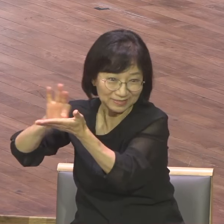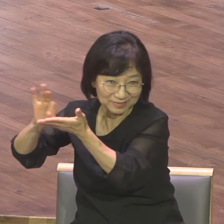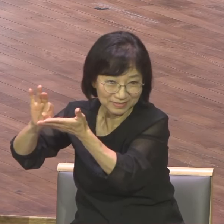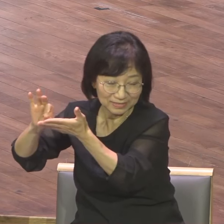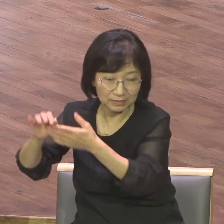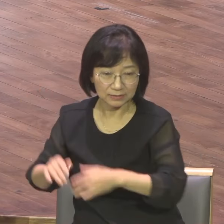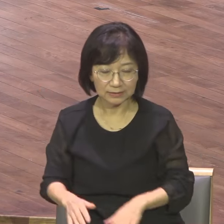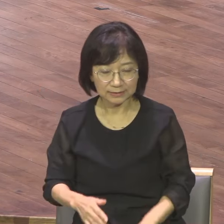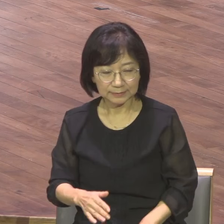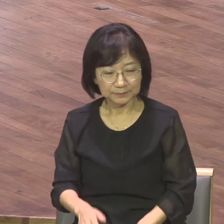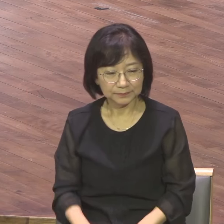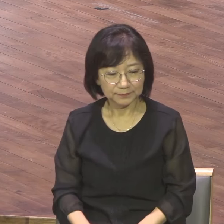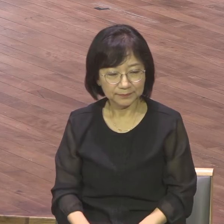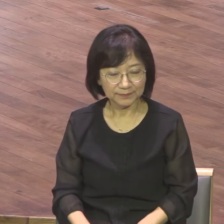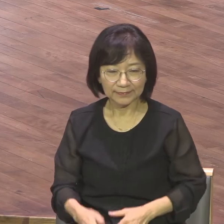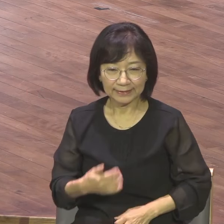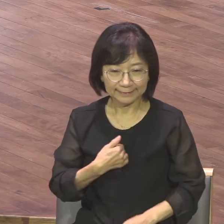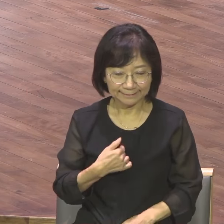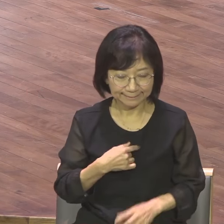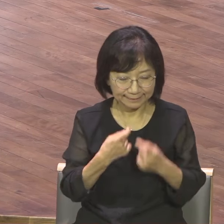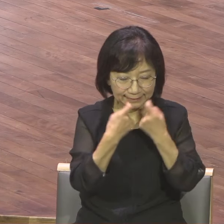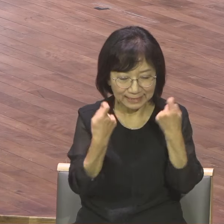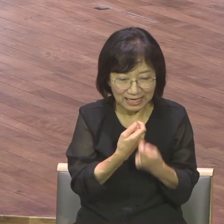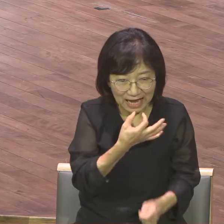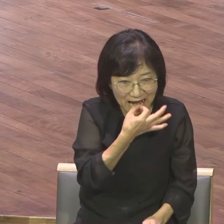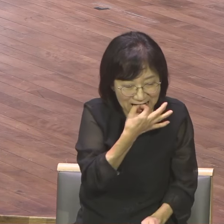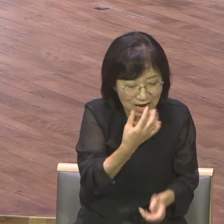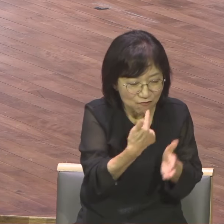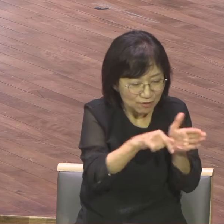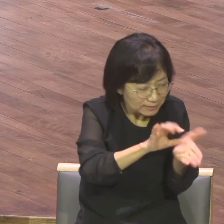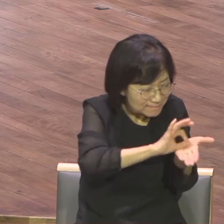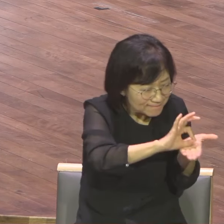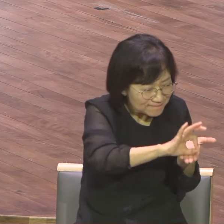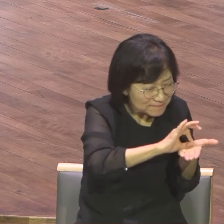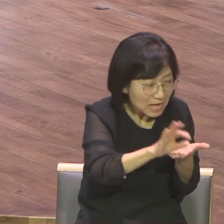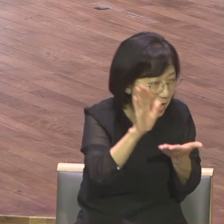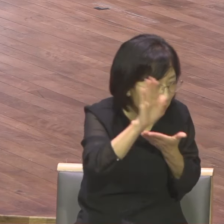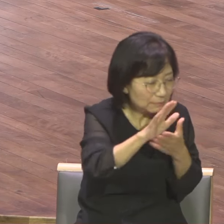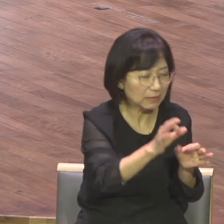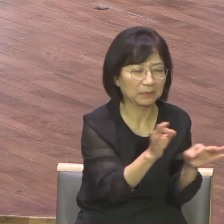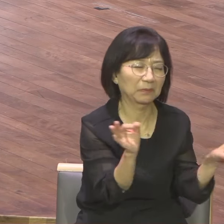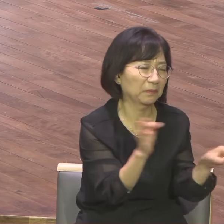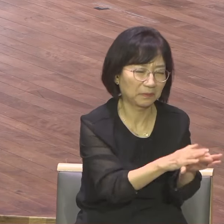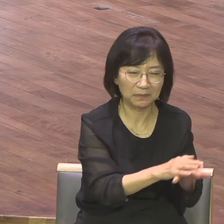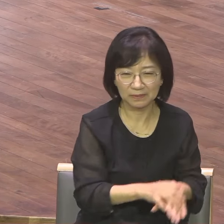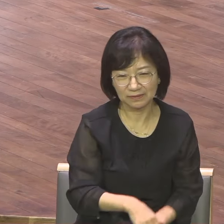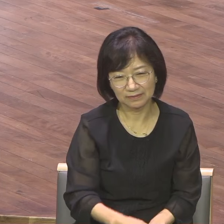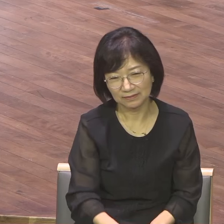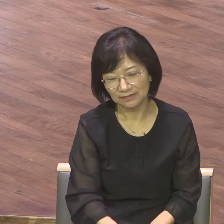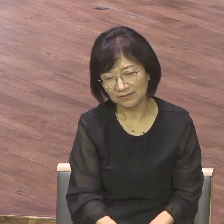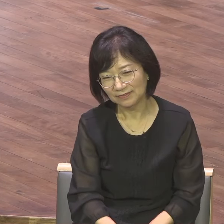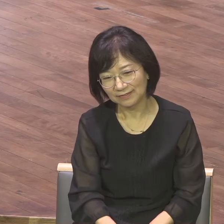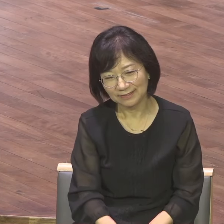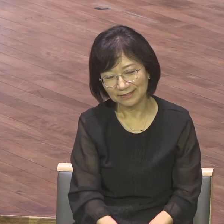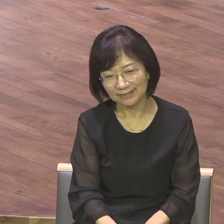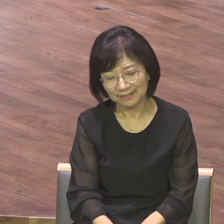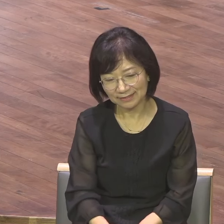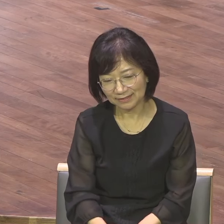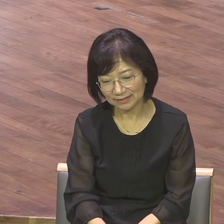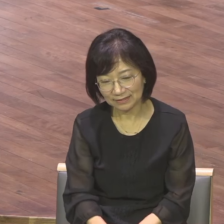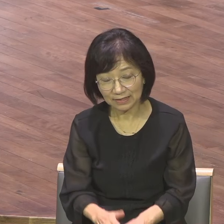나를 위해서 이웃을 위해서 육신으로 사는 거 그거 다 없어지는 거예요. 서론 인생 살아. 이번